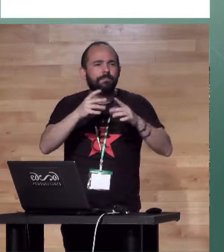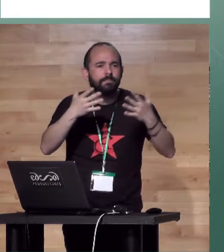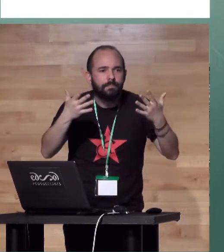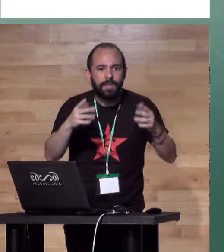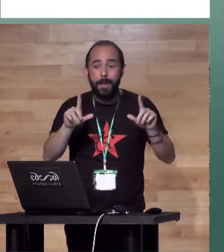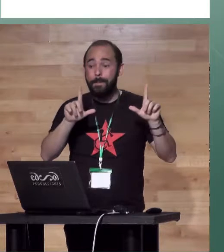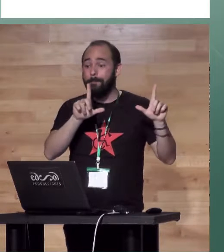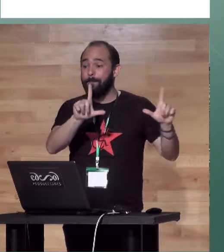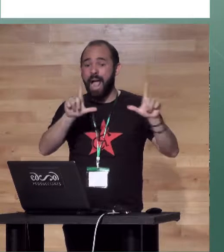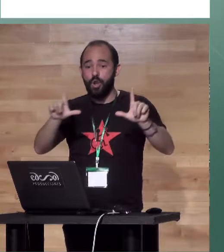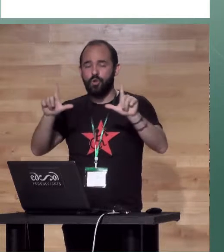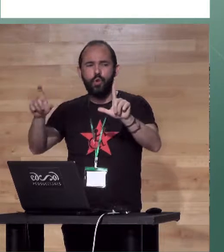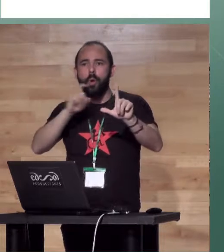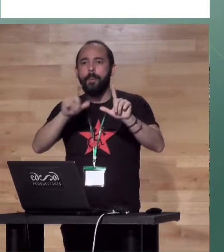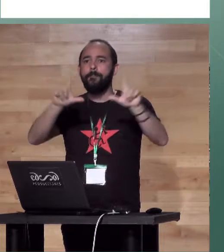todas las luces